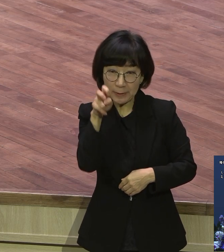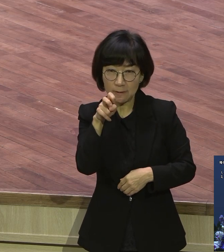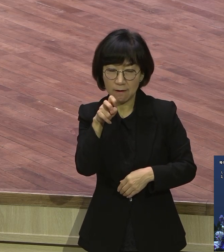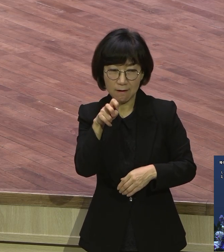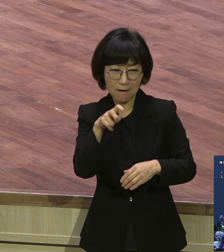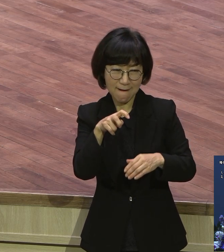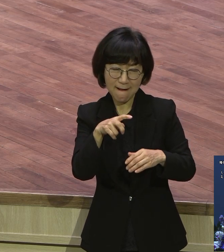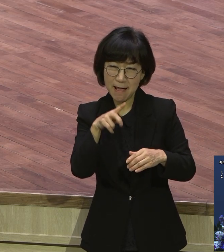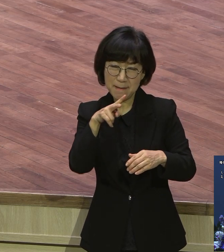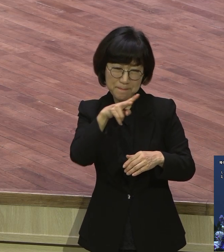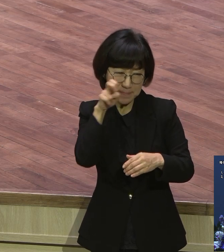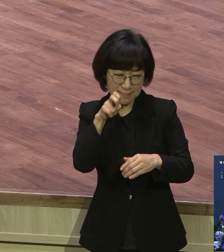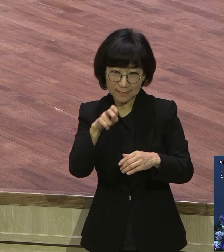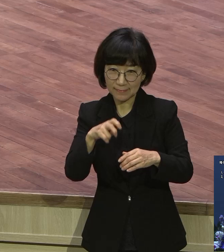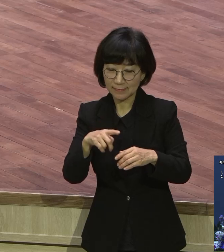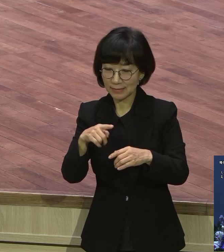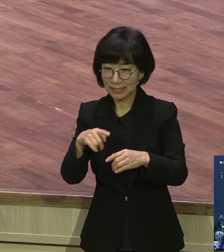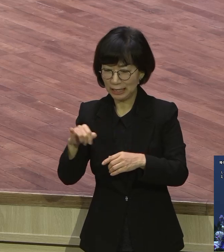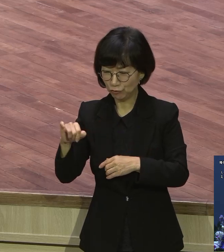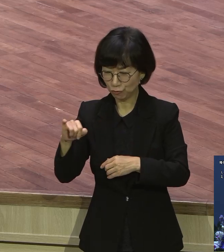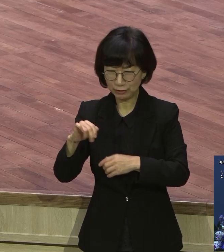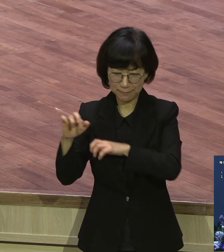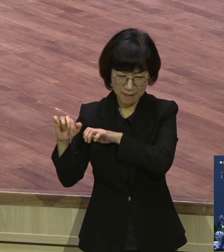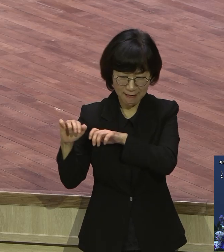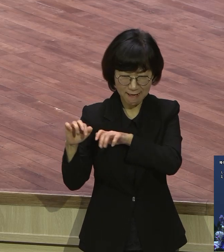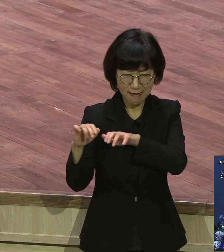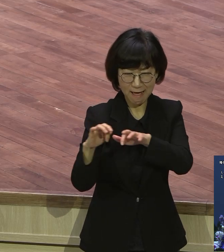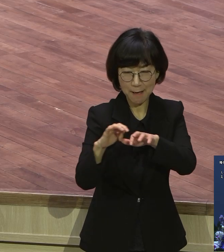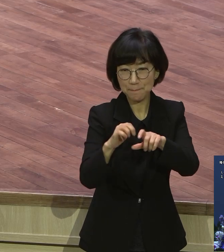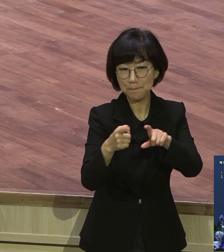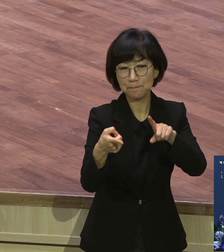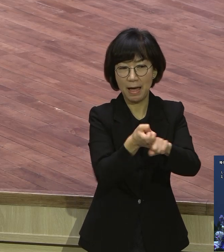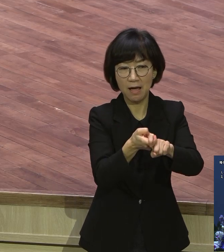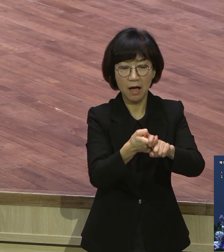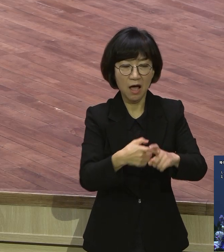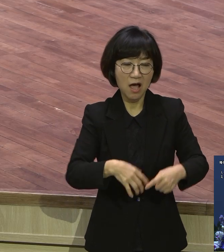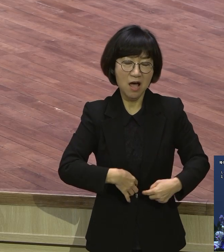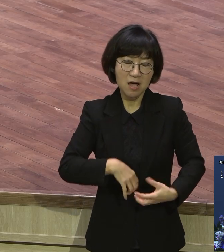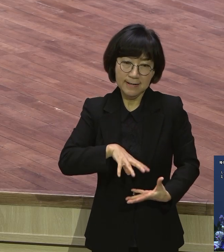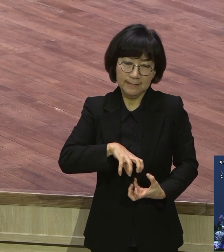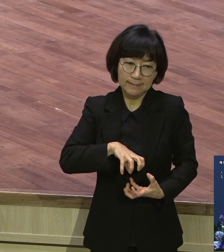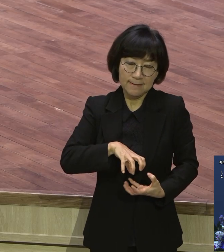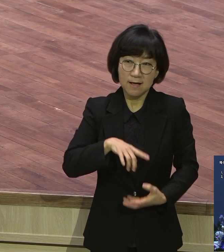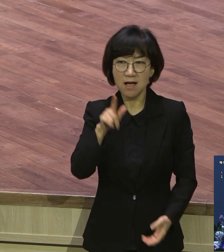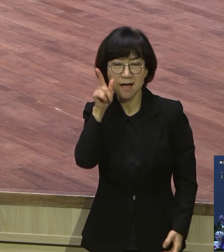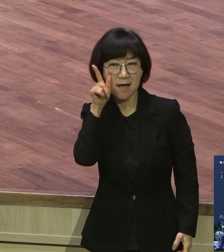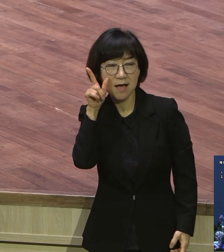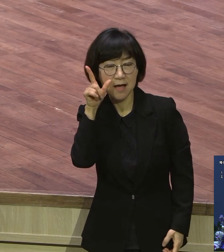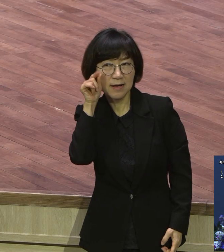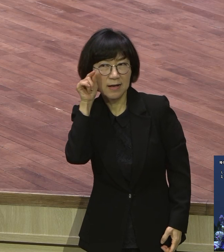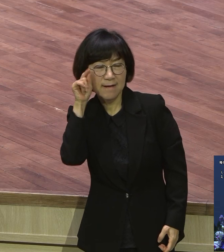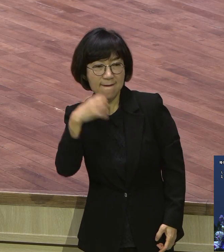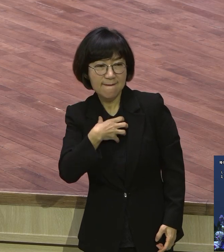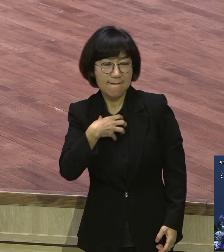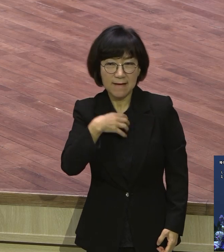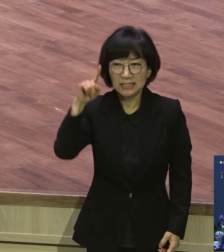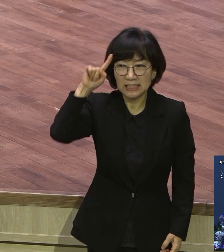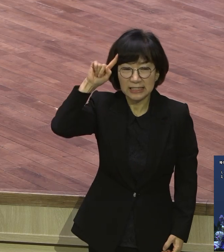알카리성에서 산성으로 변하면서 병이 오죠 소화도 안 되고 밤새로 고민 걱정했더니 이상한